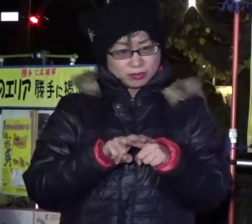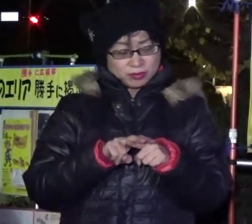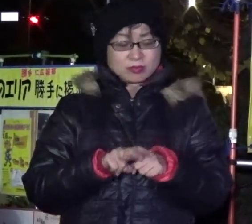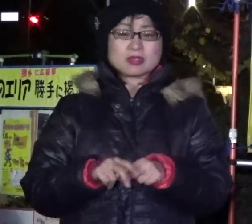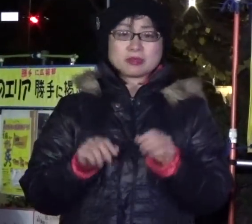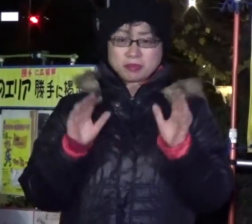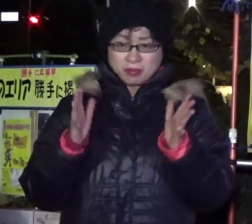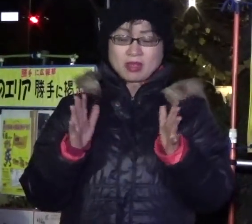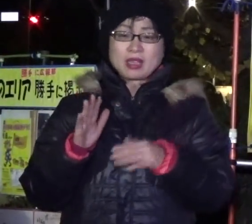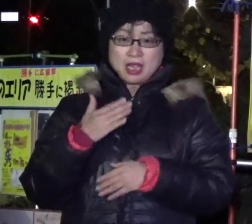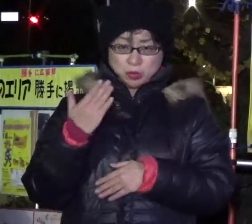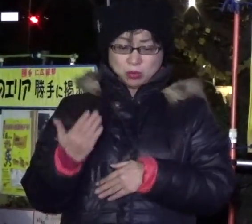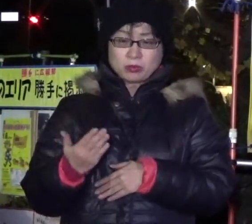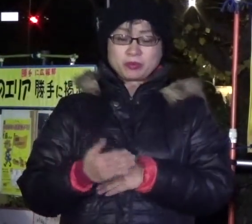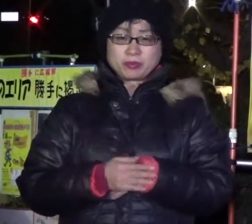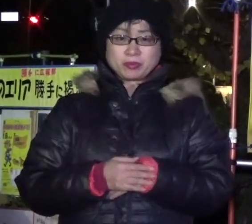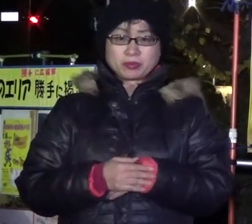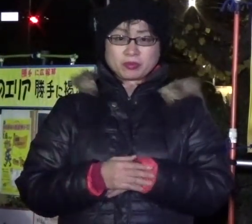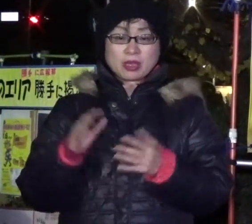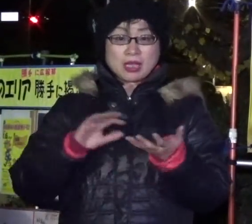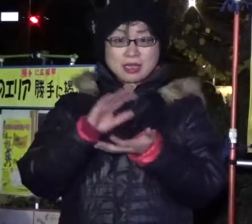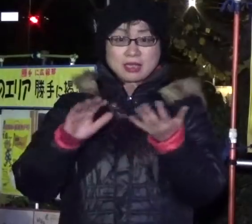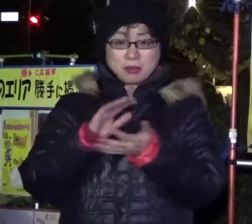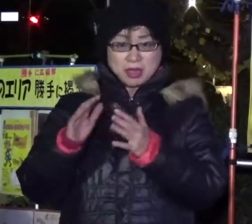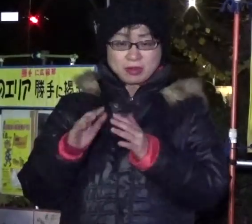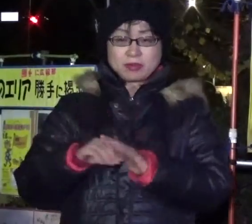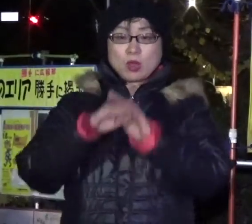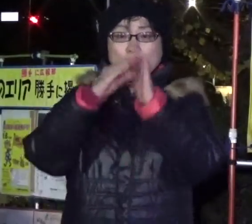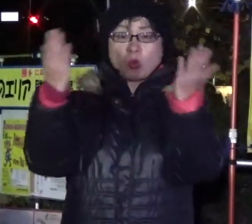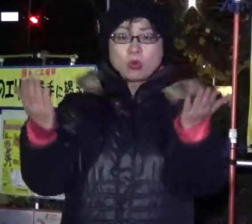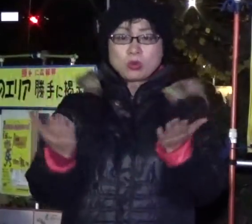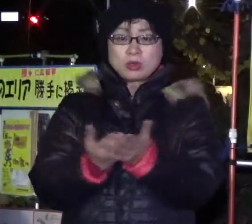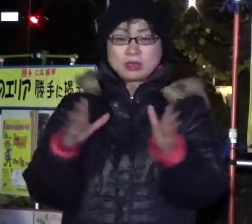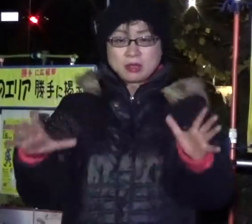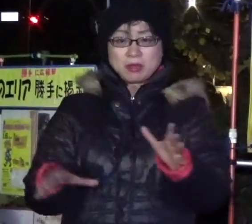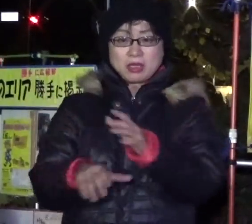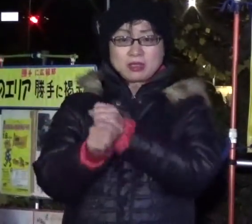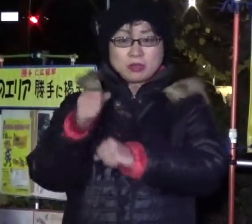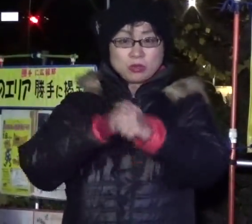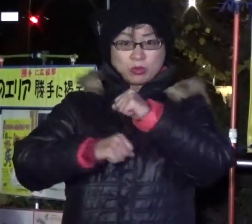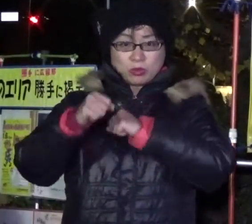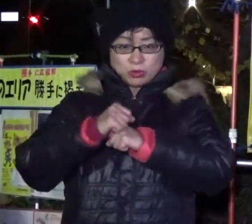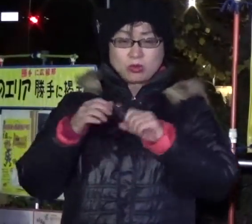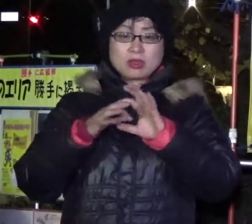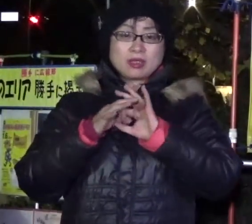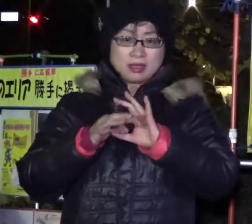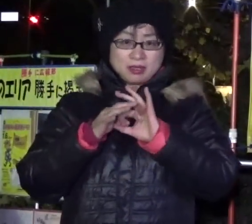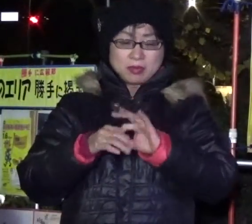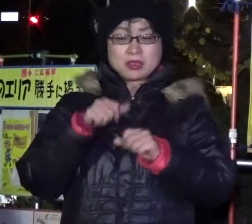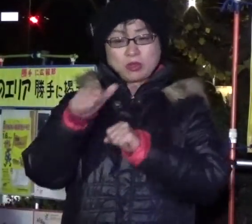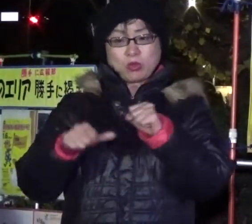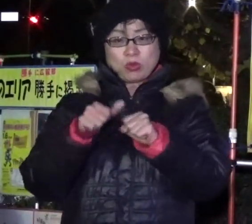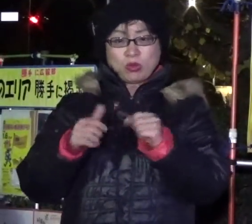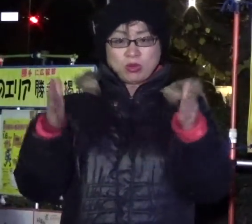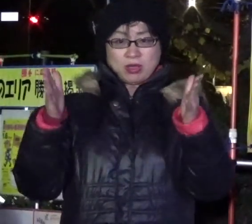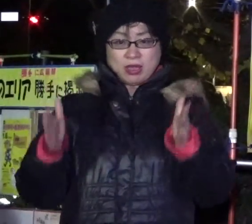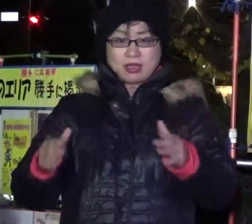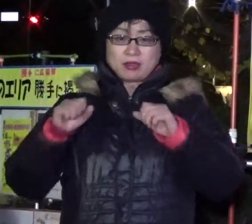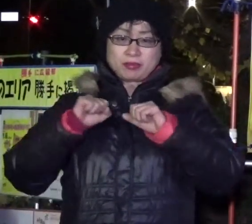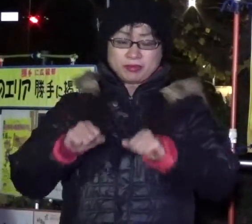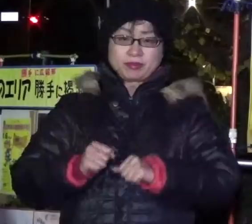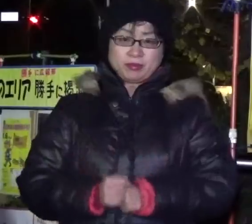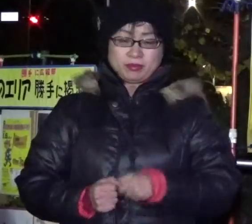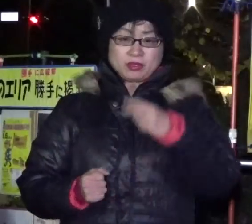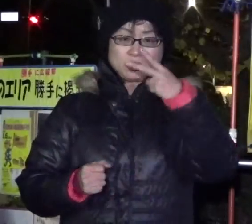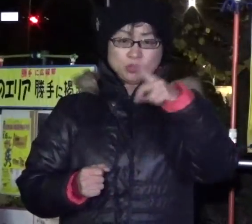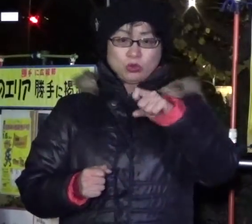ていただいておりませんけれども、埼玉でオール埼玉総行動というのに関わって足掛け5年になります。この11